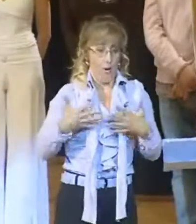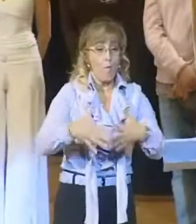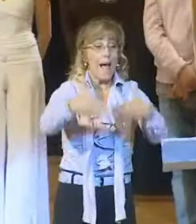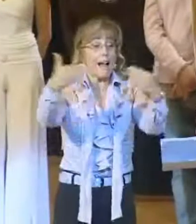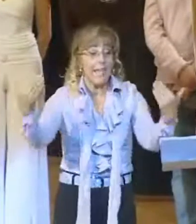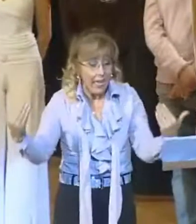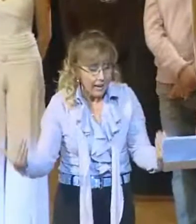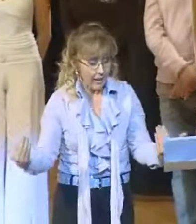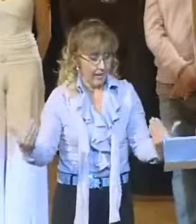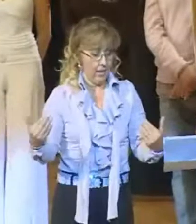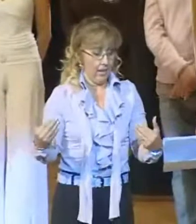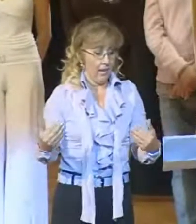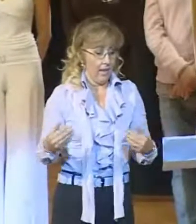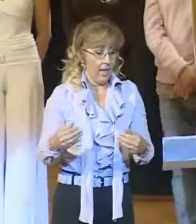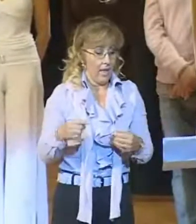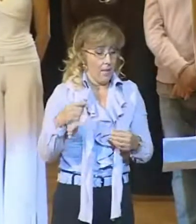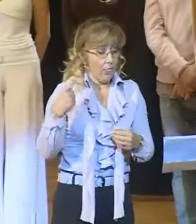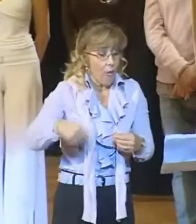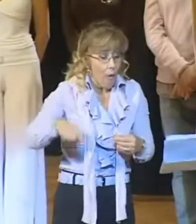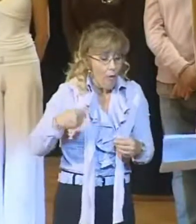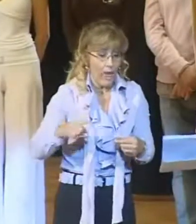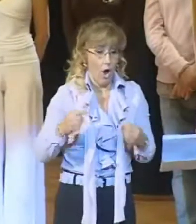dove non esistono barriere,